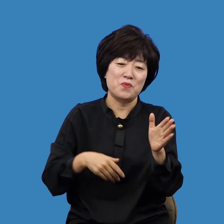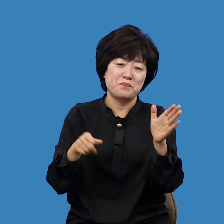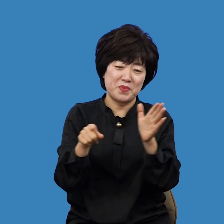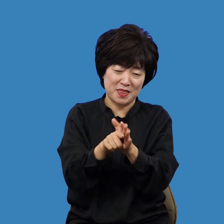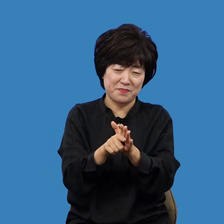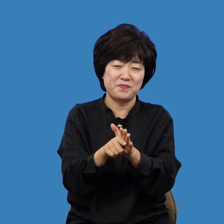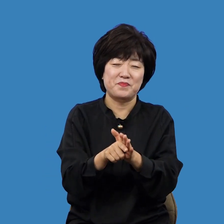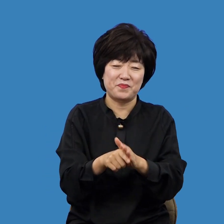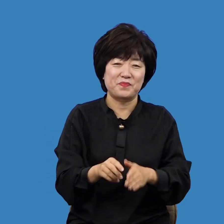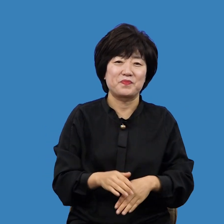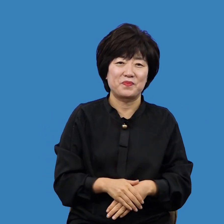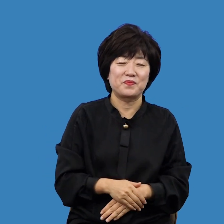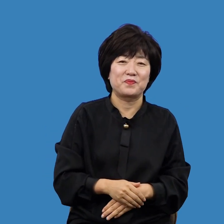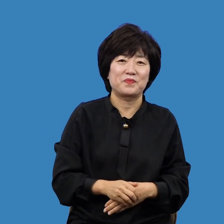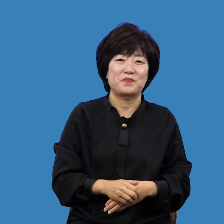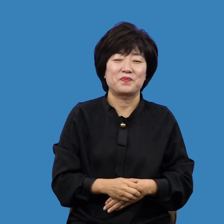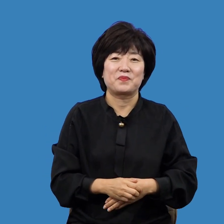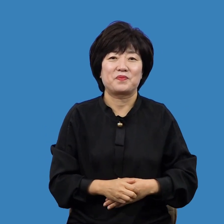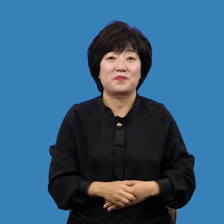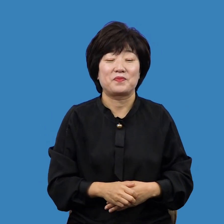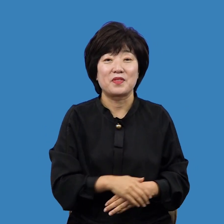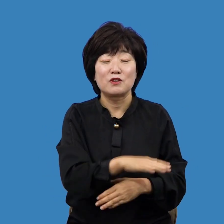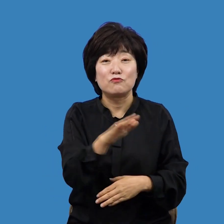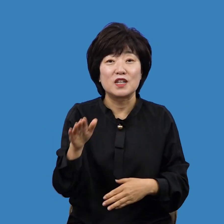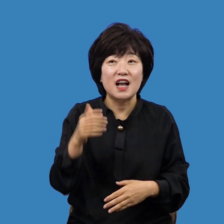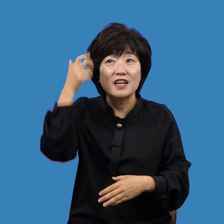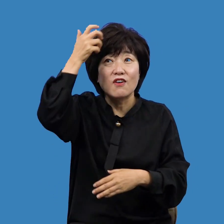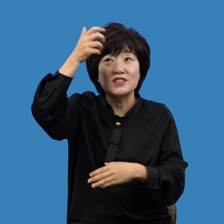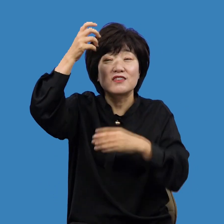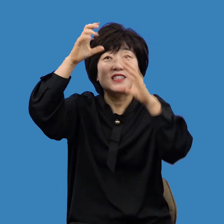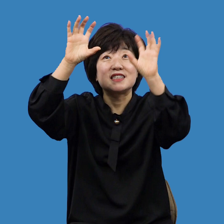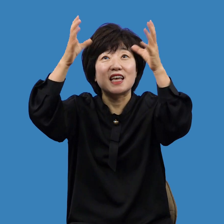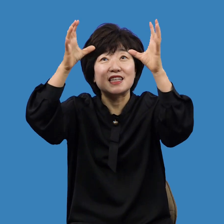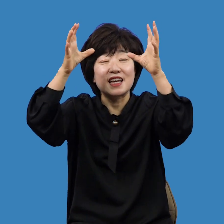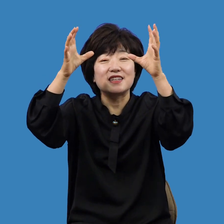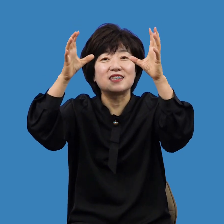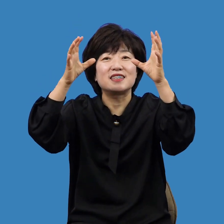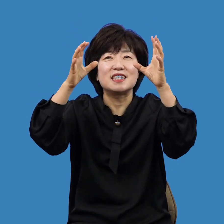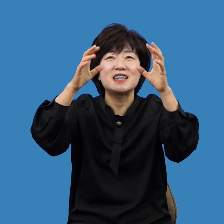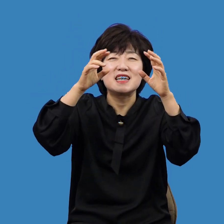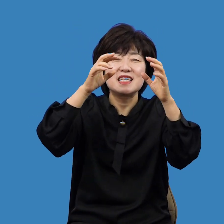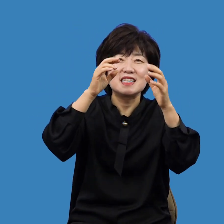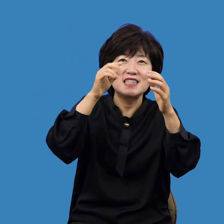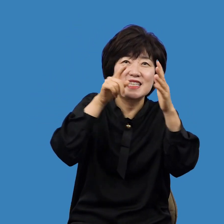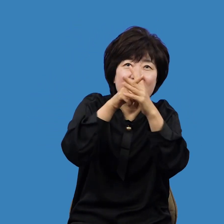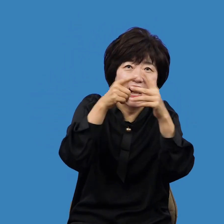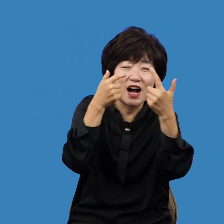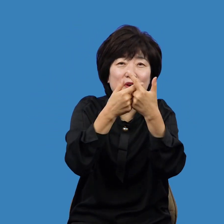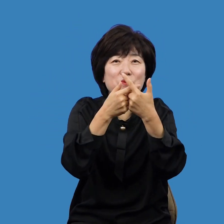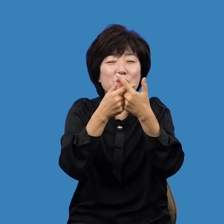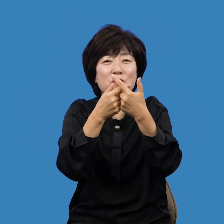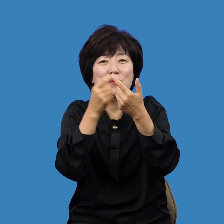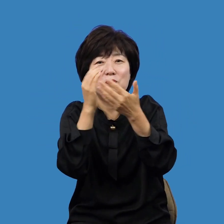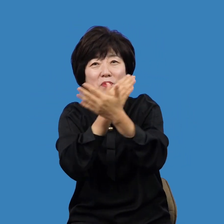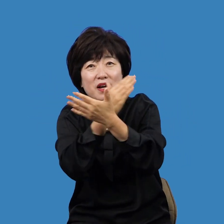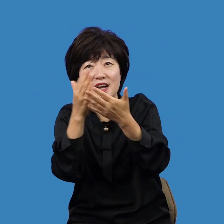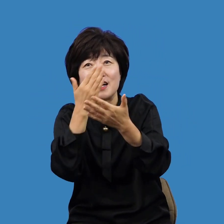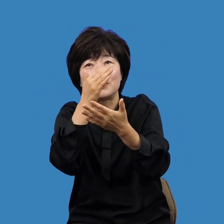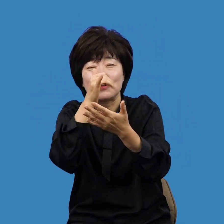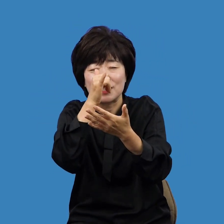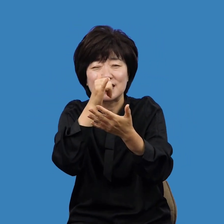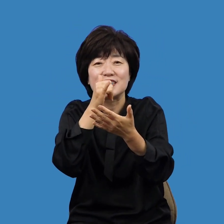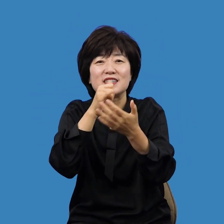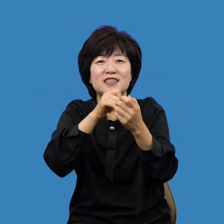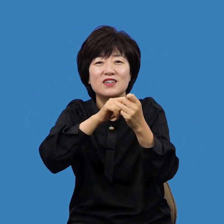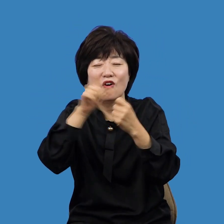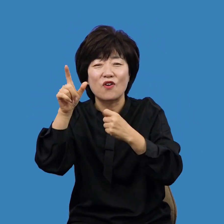다른 표현들이에요. 그래서 여러분 이 영적인 세계를 우리가 접근하고 이해하고 살아갈 수 있는 사실은 거의